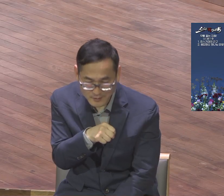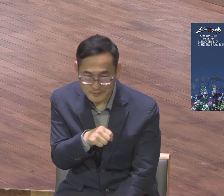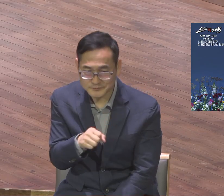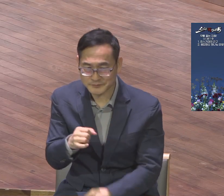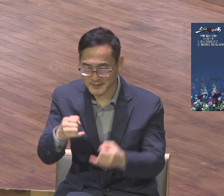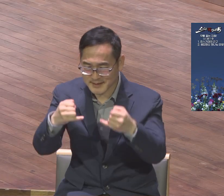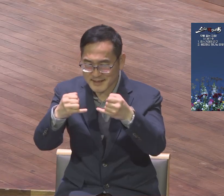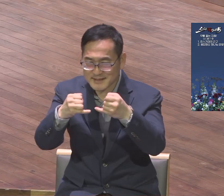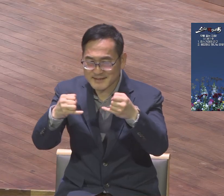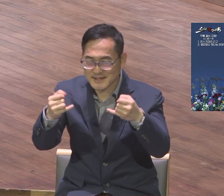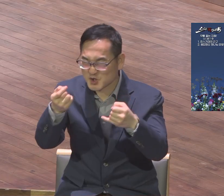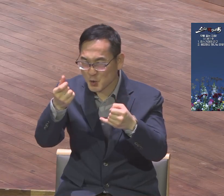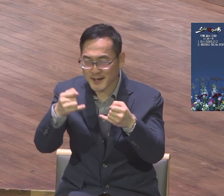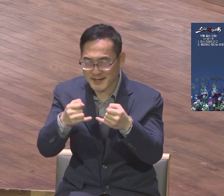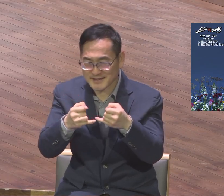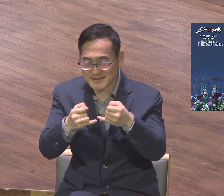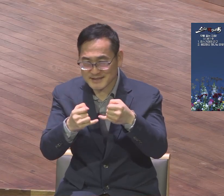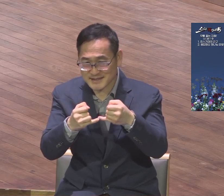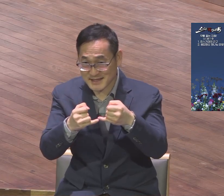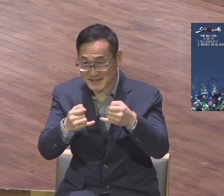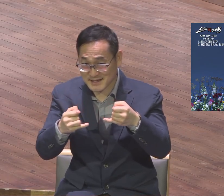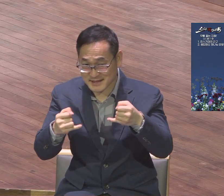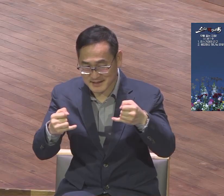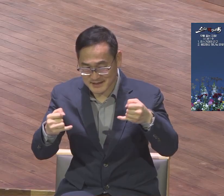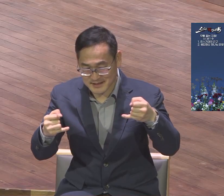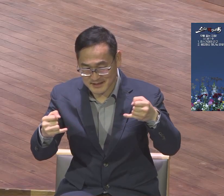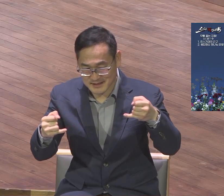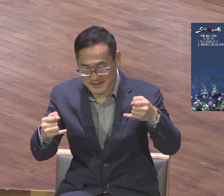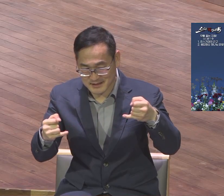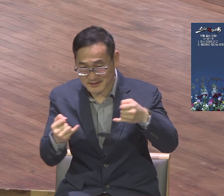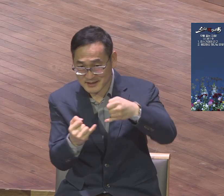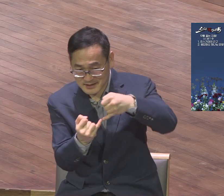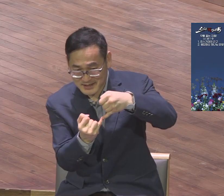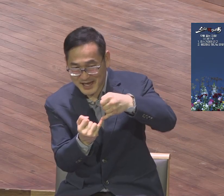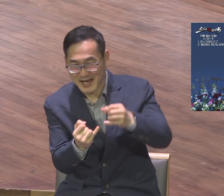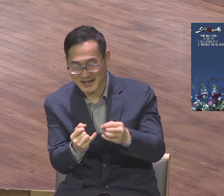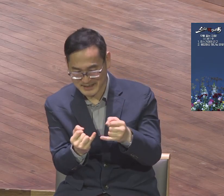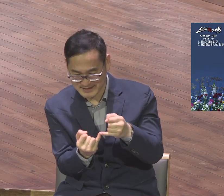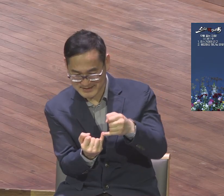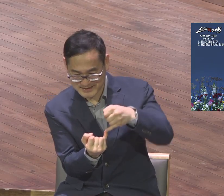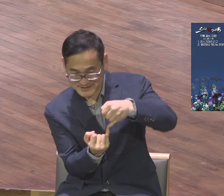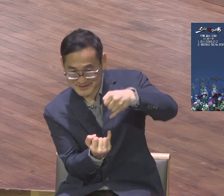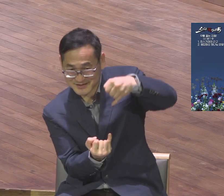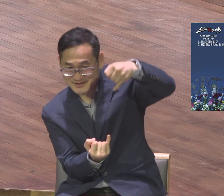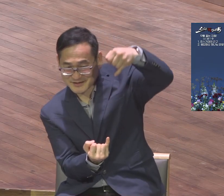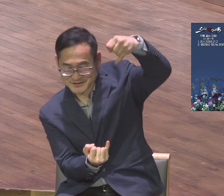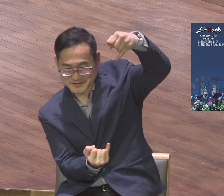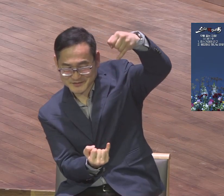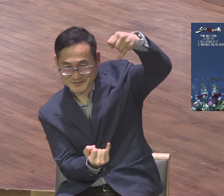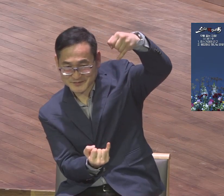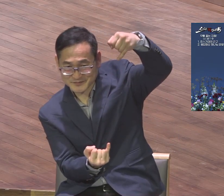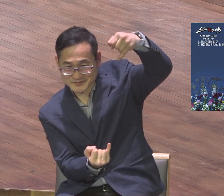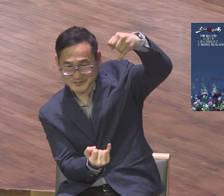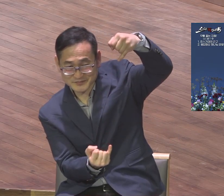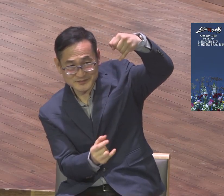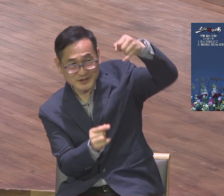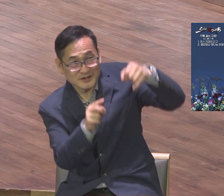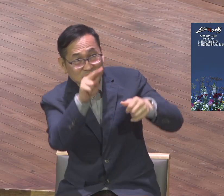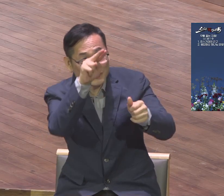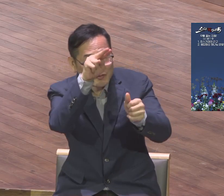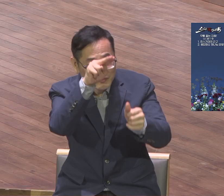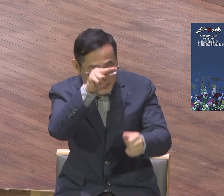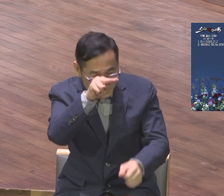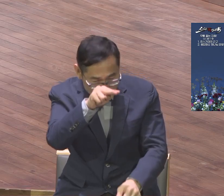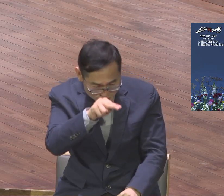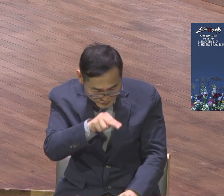것이 하나 바다 위에 딱 있어. 바다 위에 딱 올라가 있어. 그 이걸 쫙 이렇게 따라와서 보니까 이